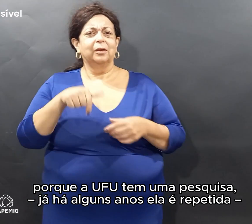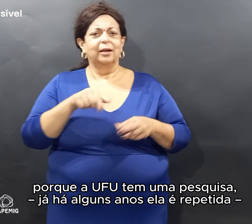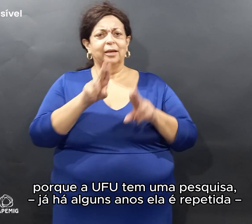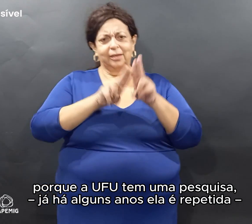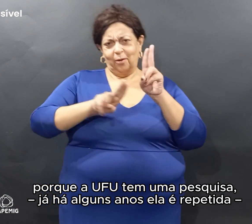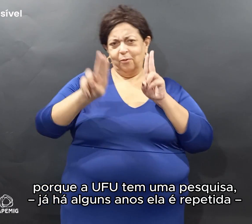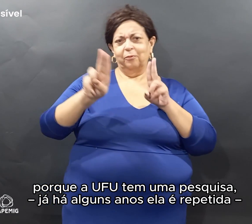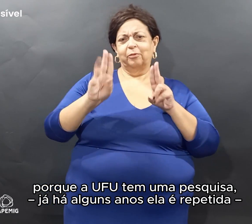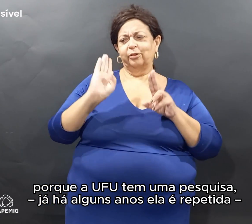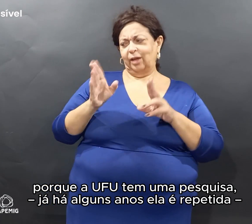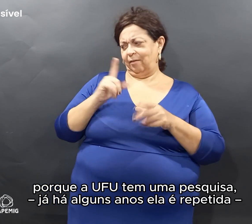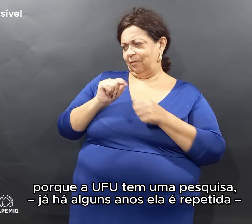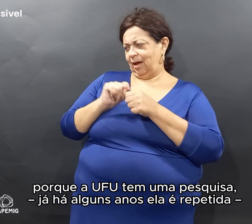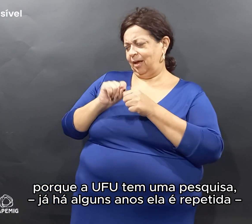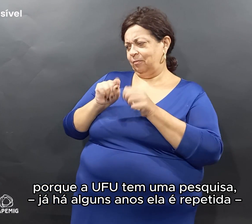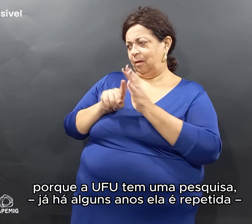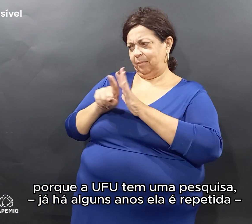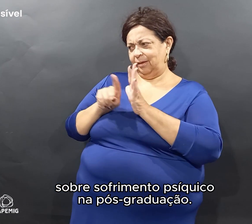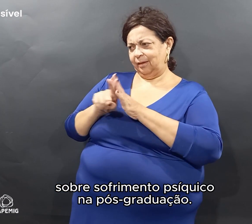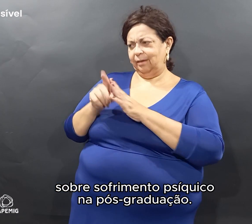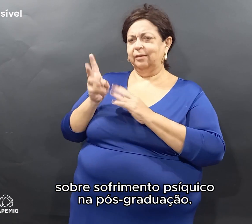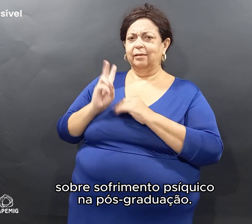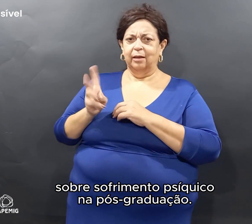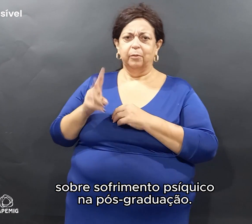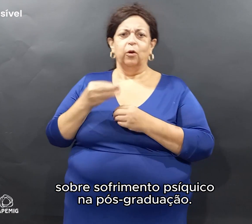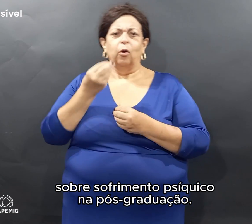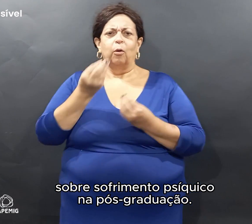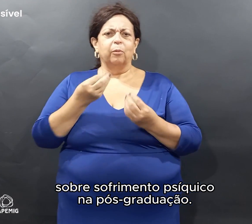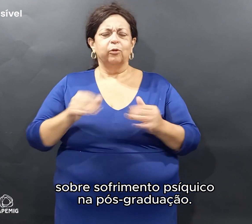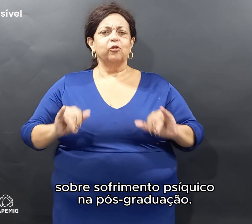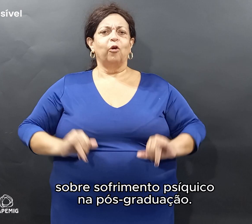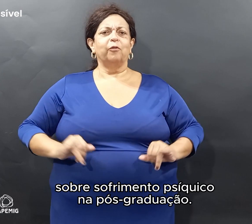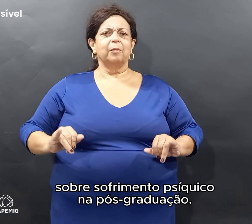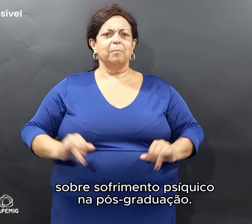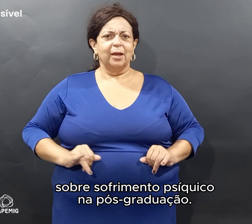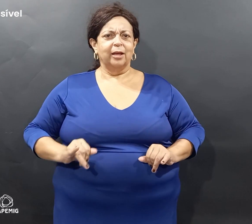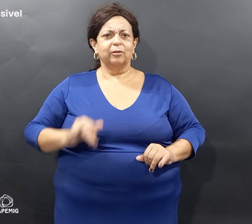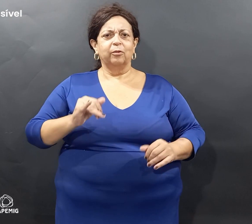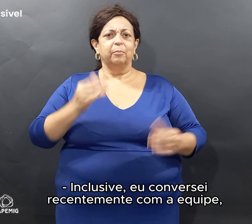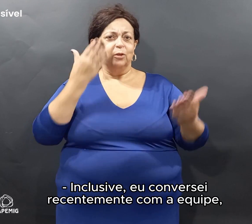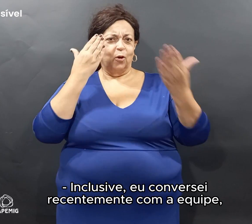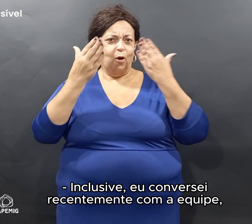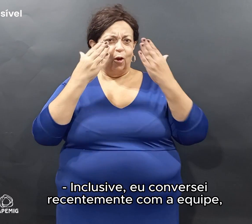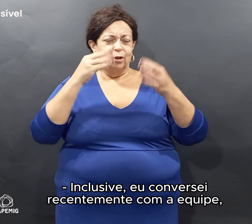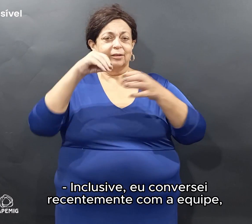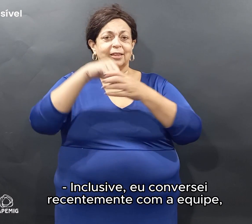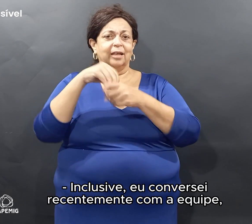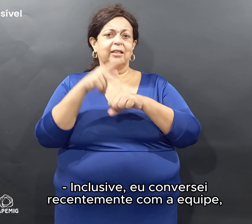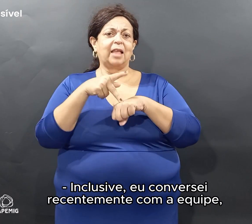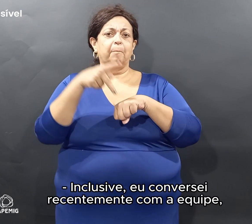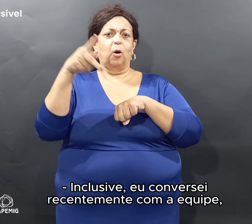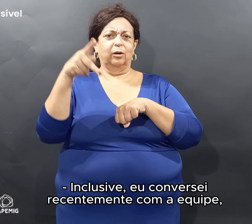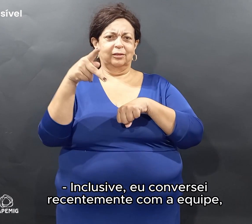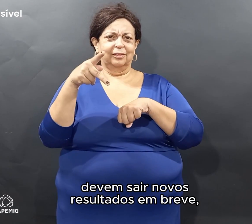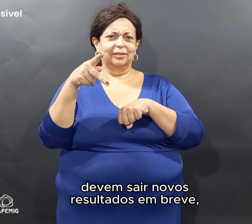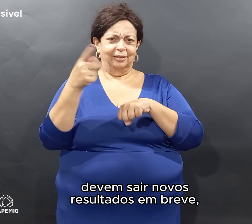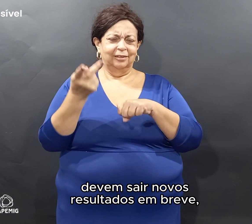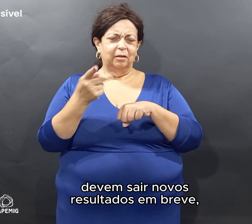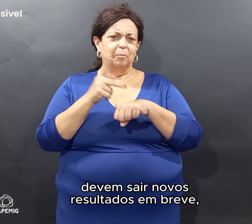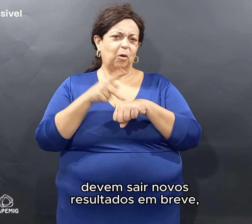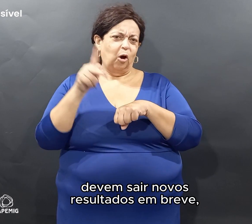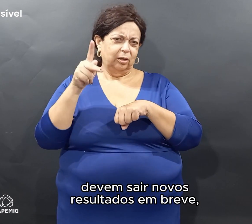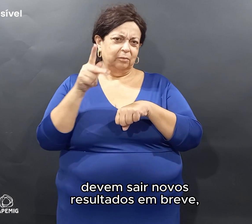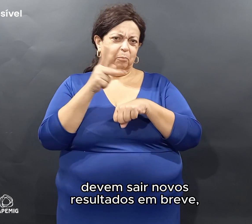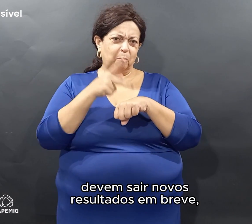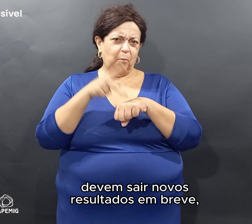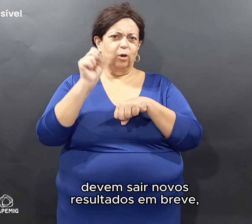uma pesquisa já há alguns anos, ela é repetida, sobre sofrimento psíquico na pós-graduação. Inclusive, eu conversei recentemente com a equipe, devem sair